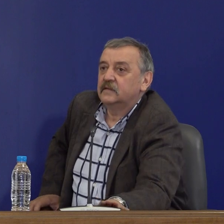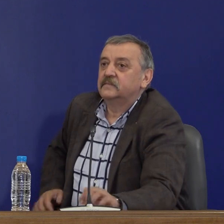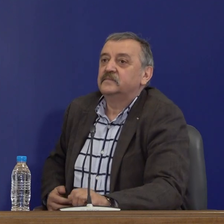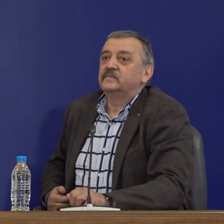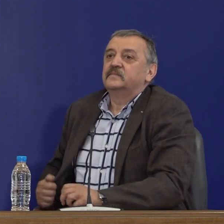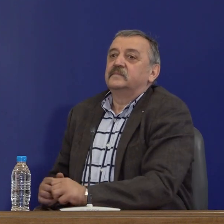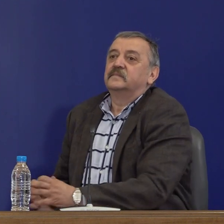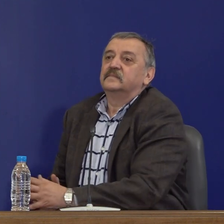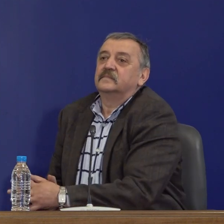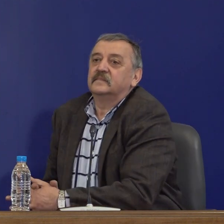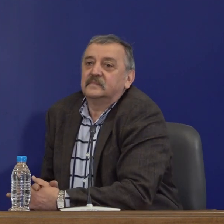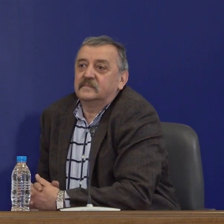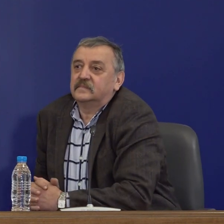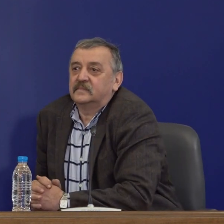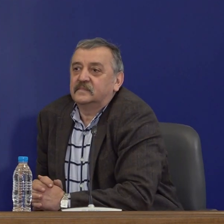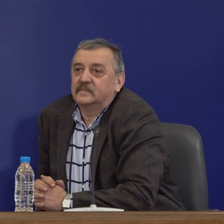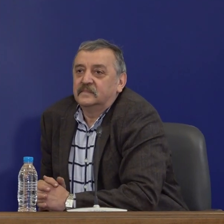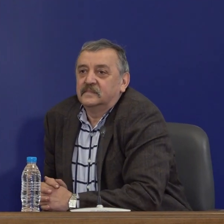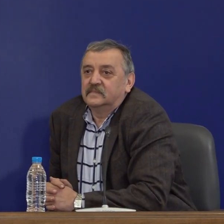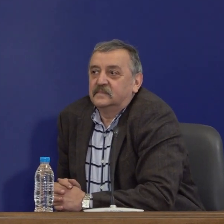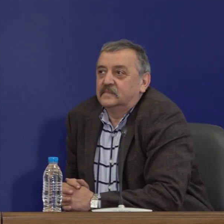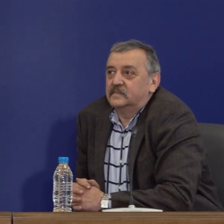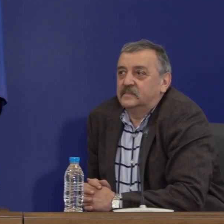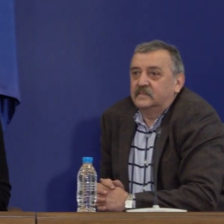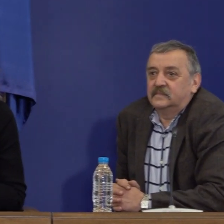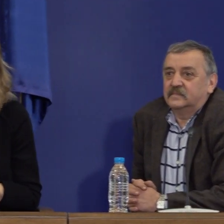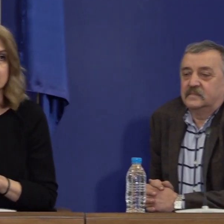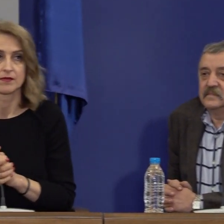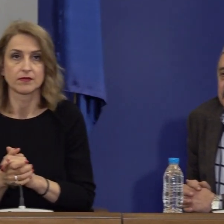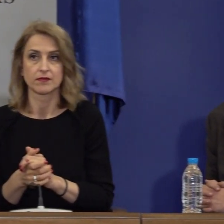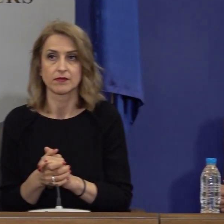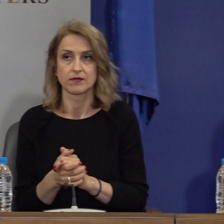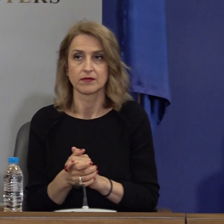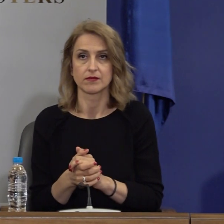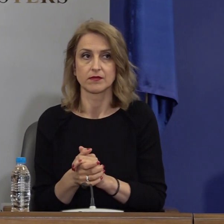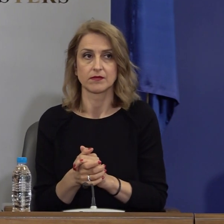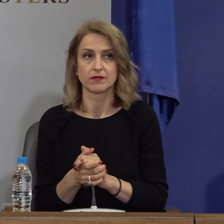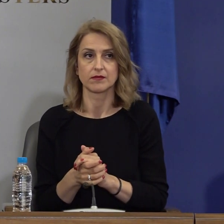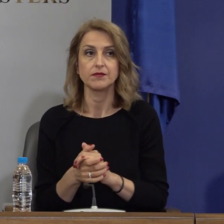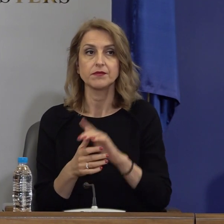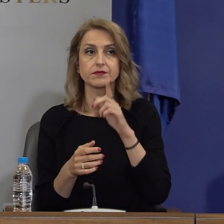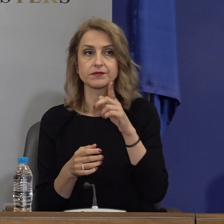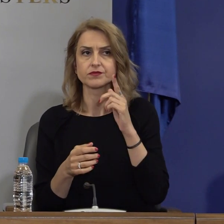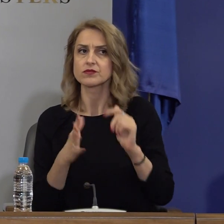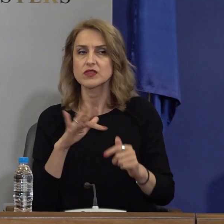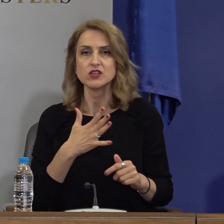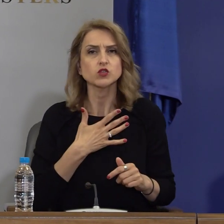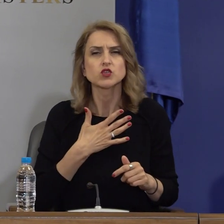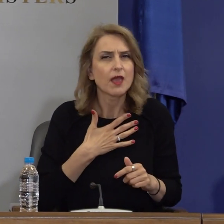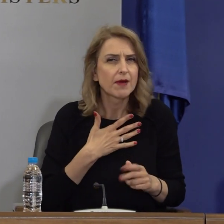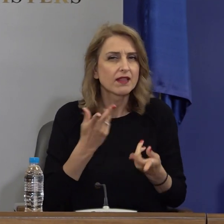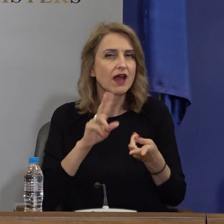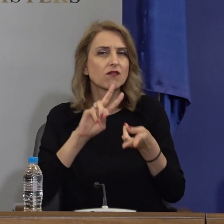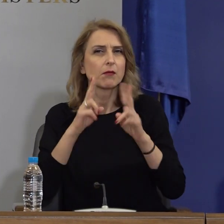Последен въпрос, ако обичате. Моля? Последен въпрос, ако обичате. Министър Ананиев, ще има ли някаква промяна за българите, които